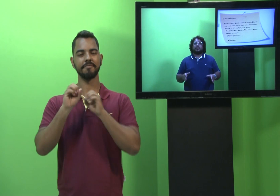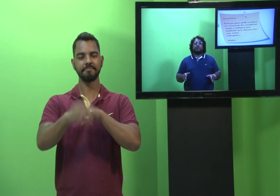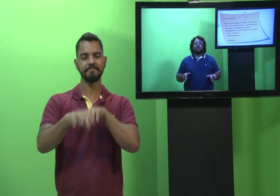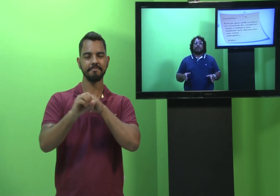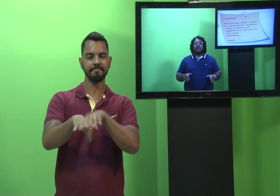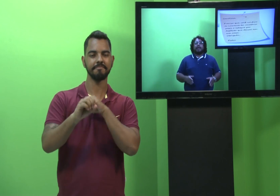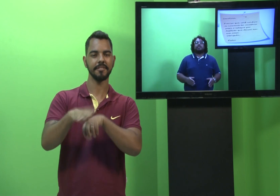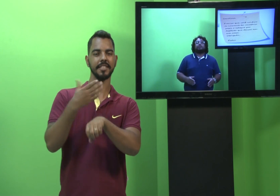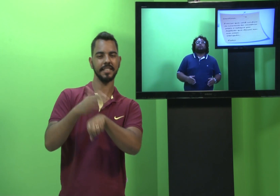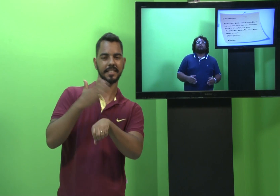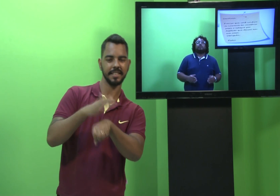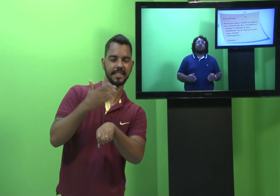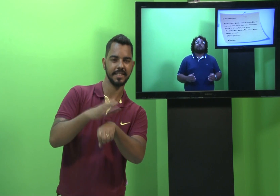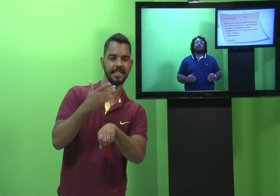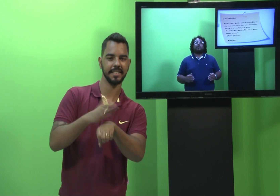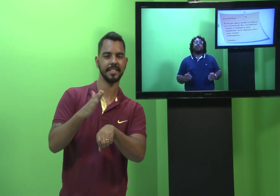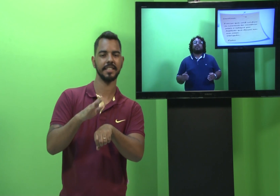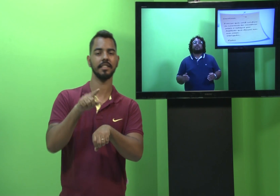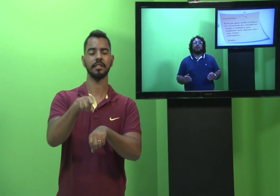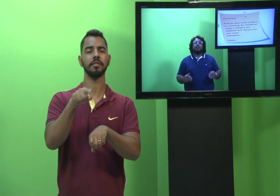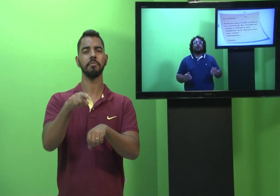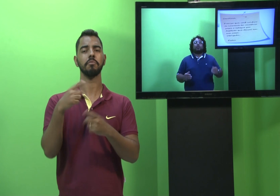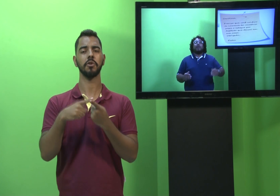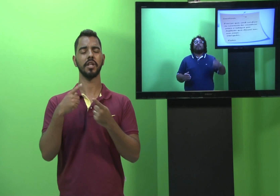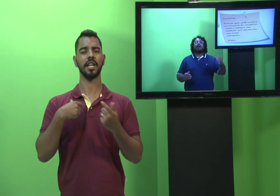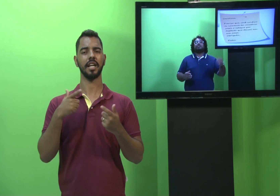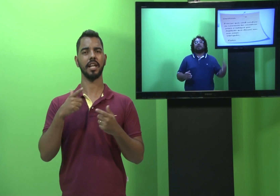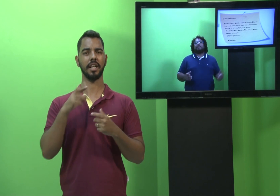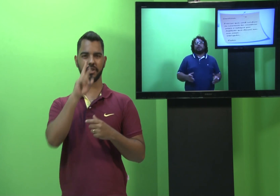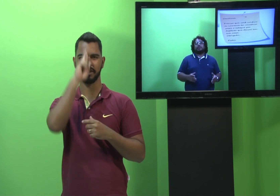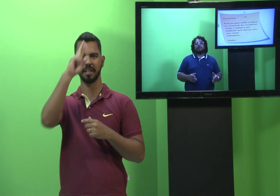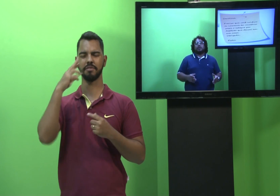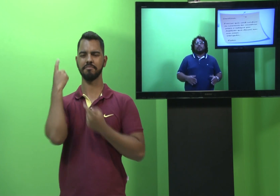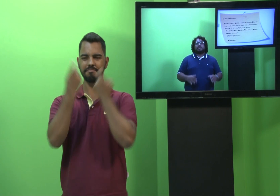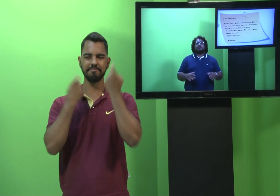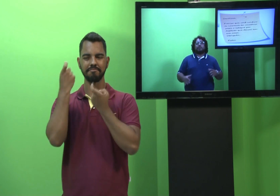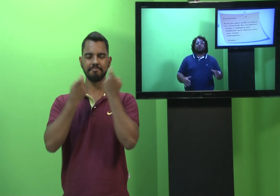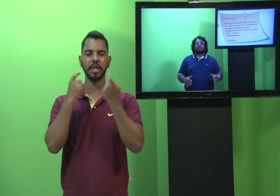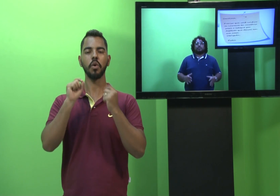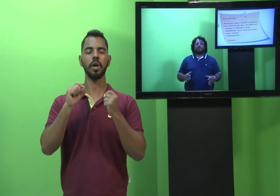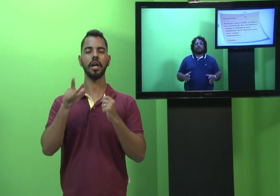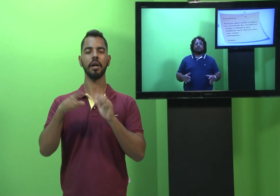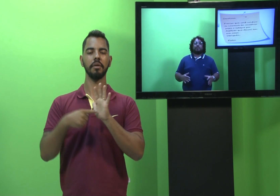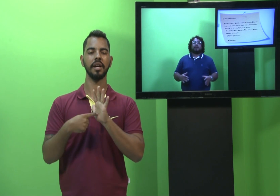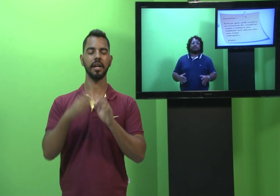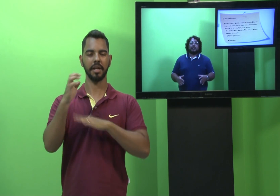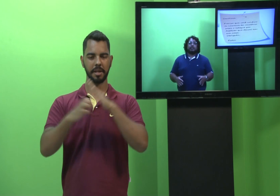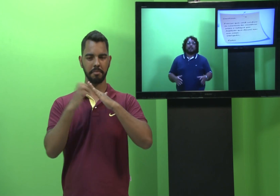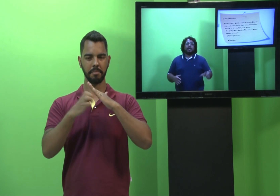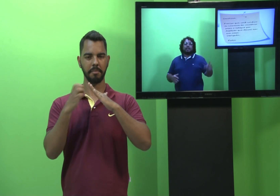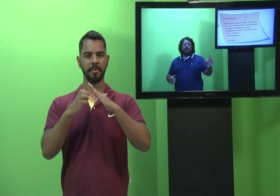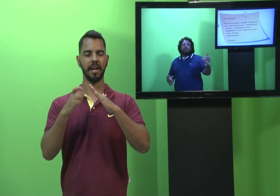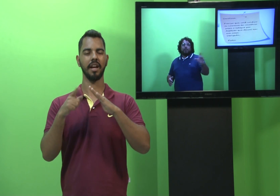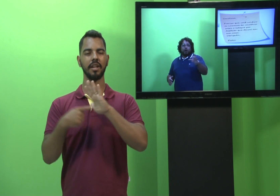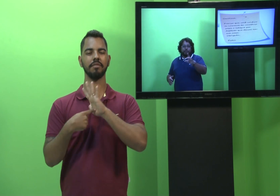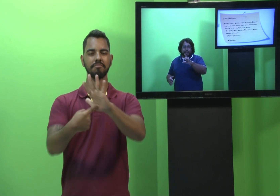comunicação. Essa atitude mostra preocupação com a imagem da empresa, pois as pessoas responsáveis pela escrita não